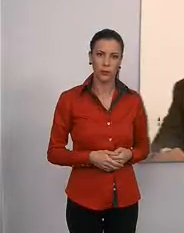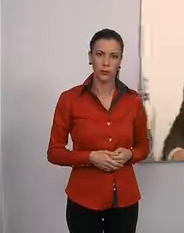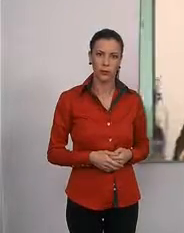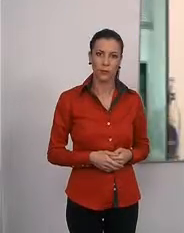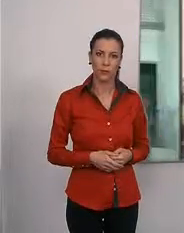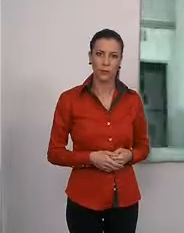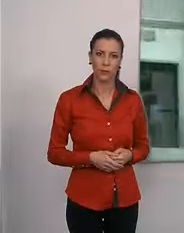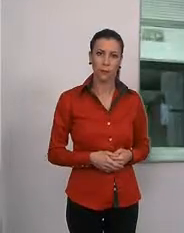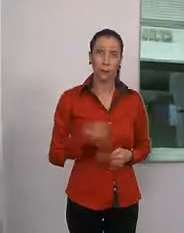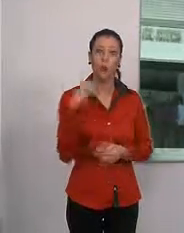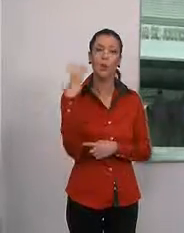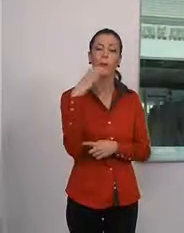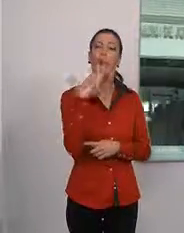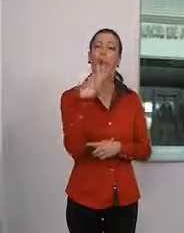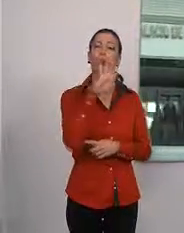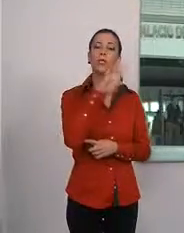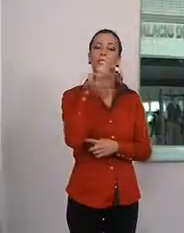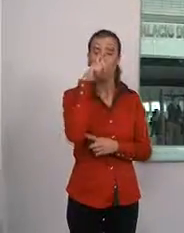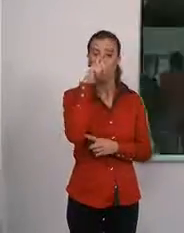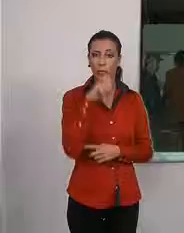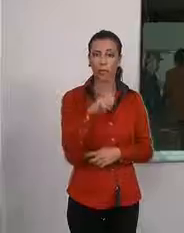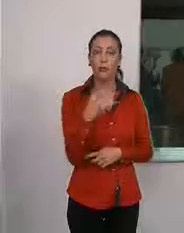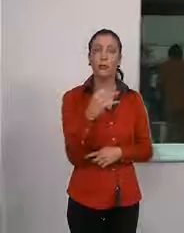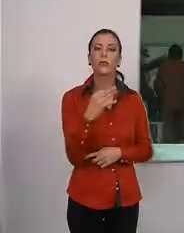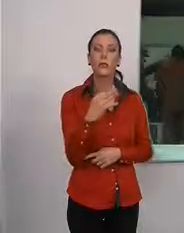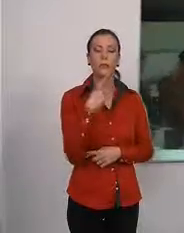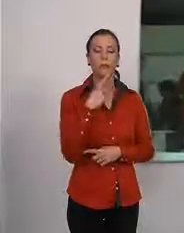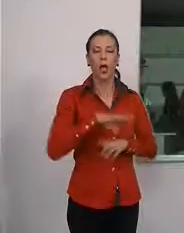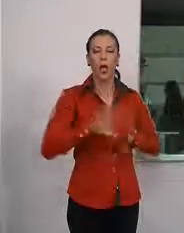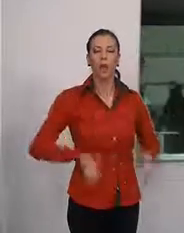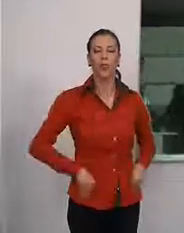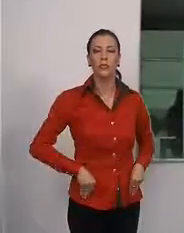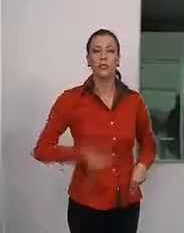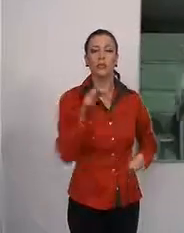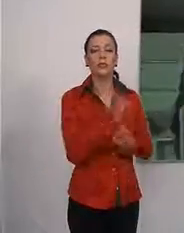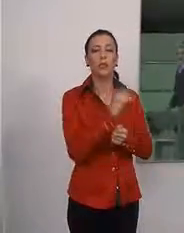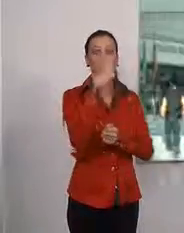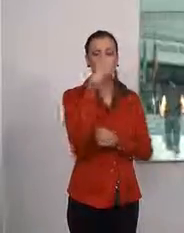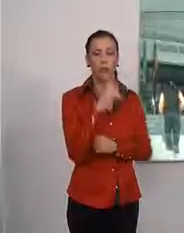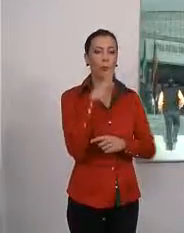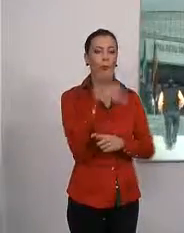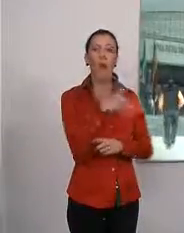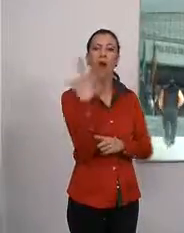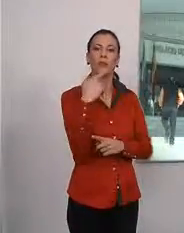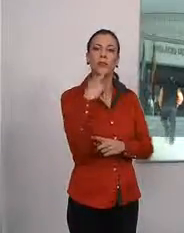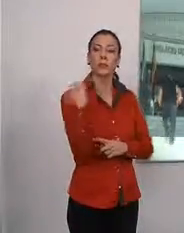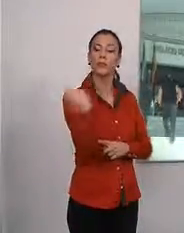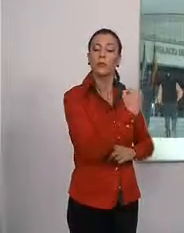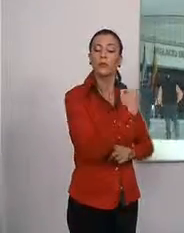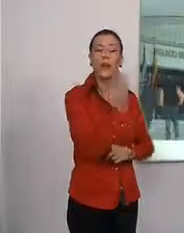Un colombiano de 42 años ha aceptado cumplir una condena de 5 años de prisión por apuñalar al